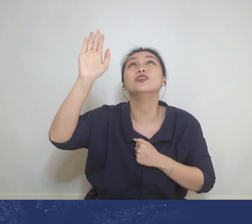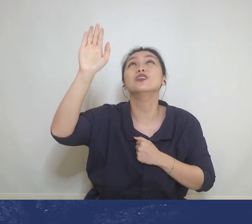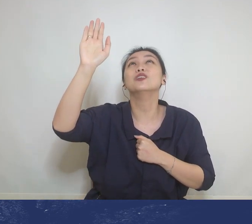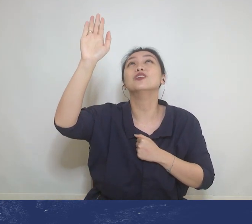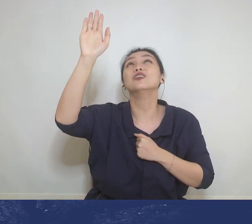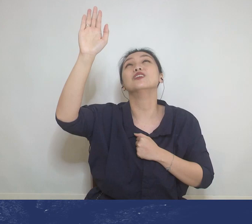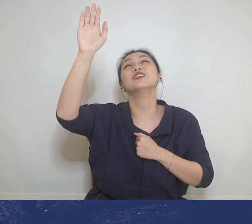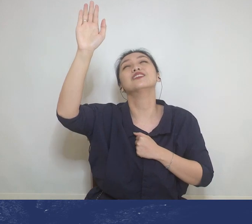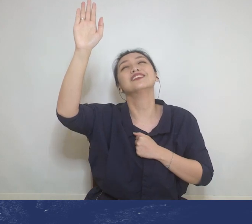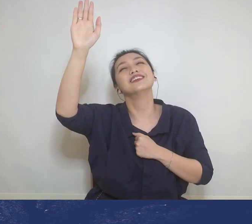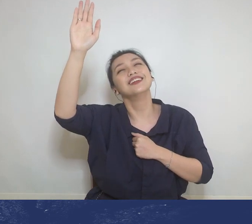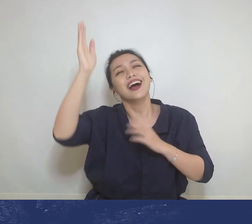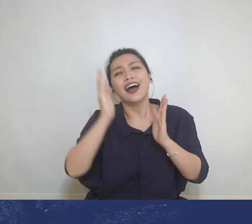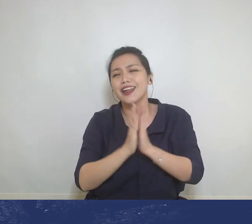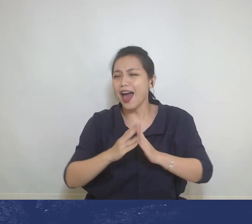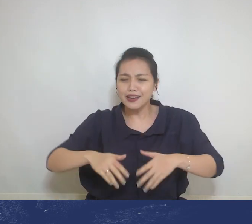kebaikanmu.